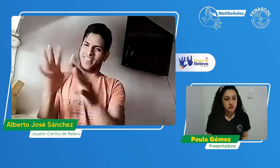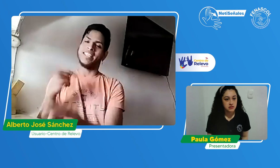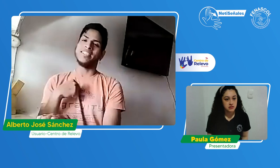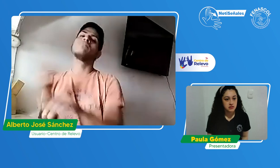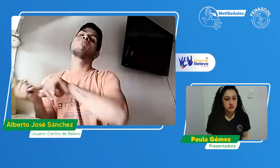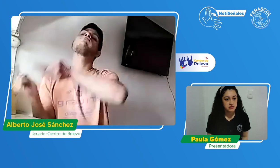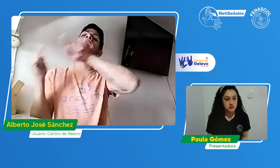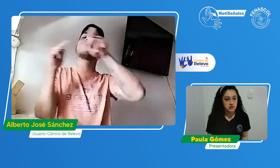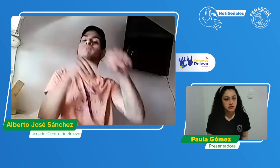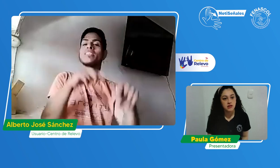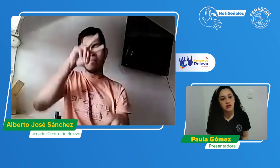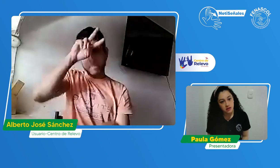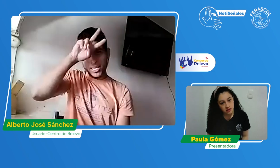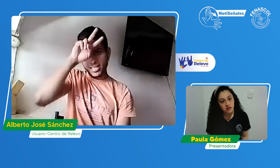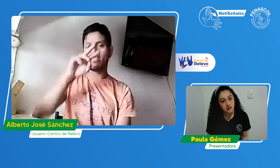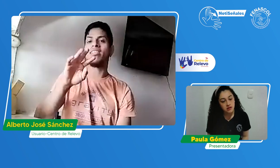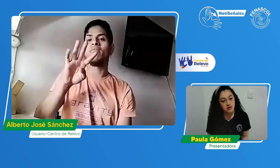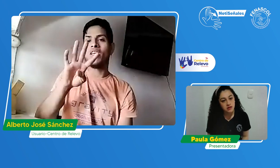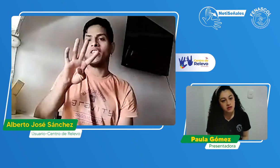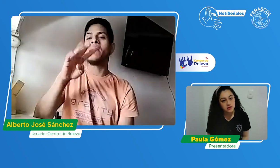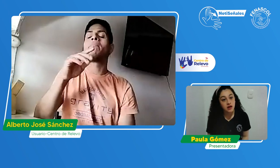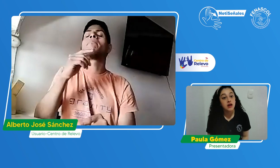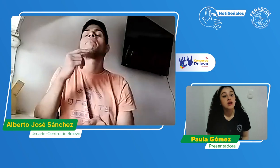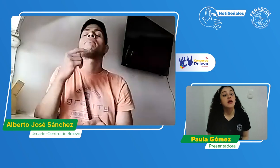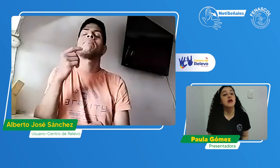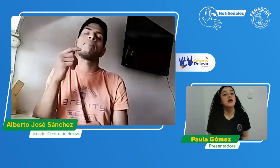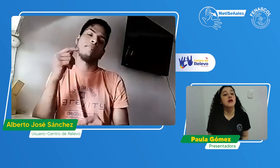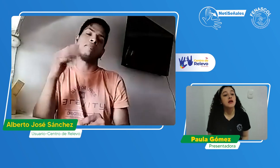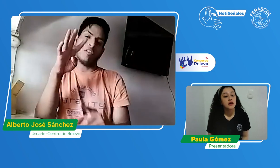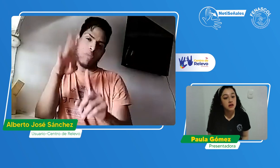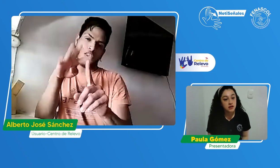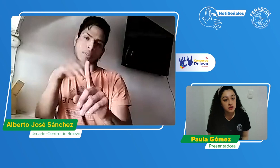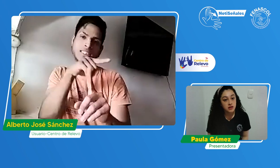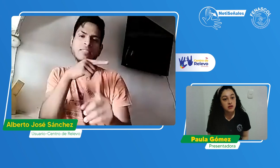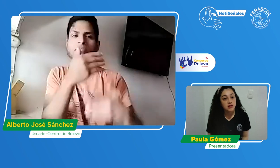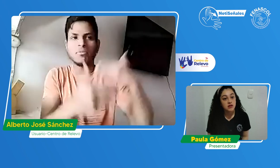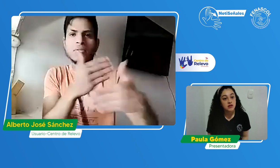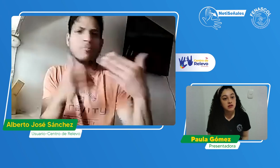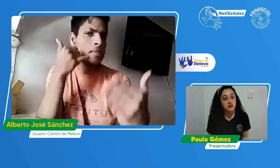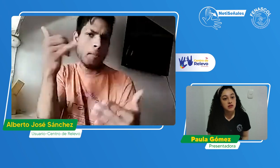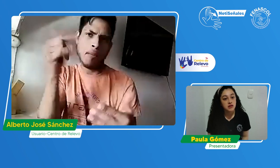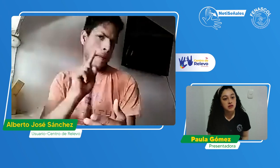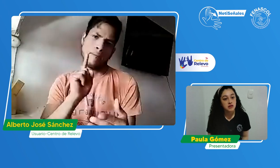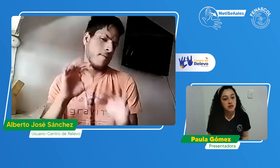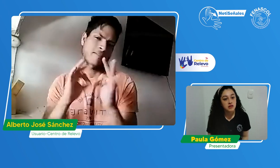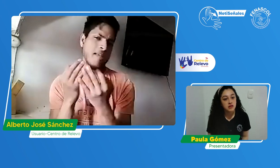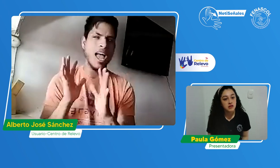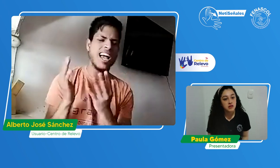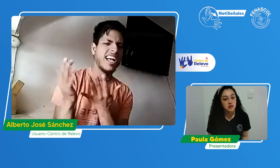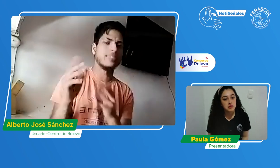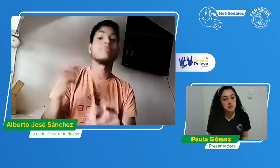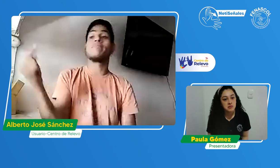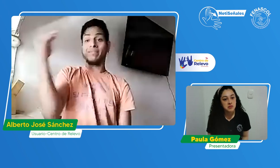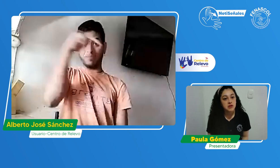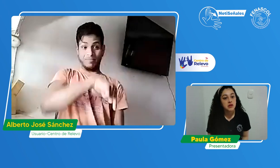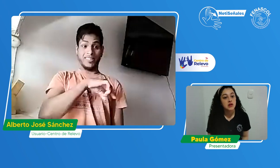Colombia por 5 años después me fui a Perú por 4 meses durante ese tiempo no llamé a mi familia y ahora estoy en Chile